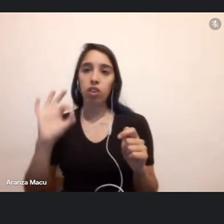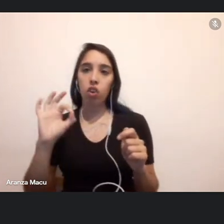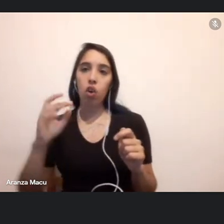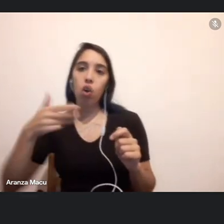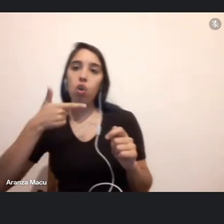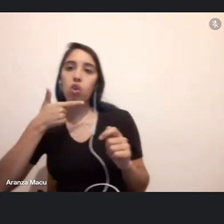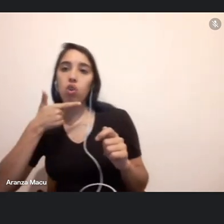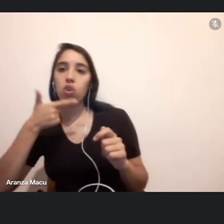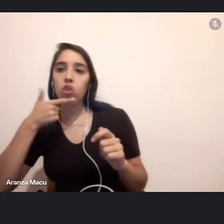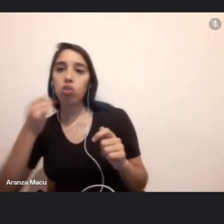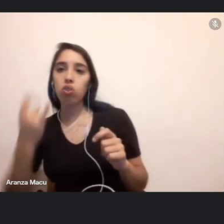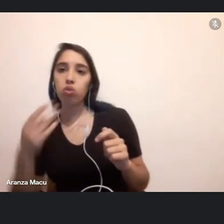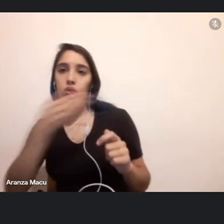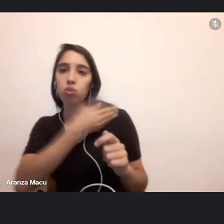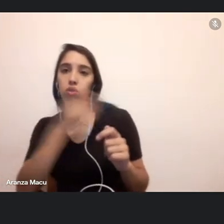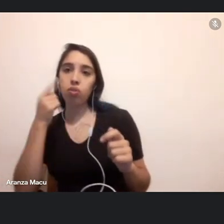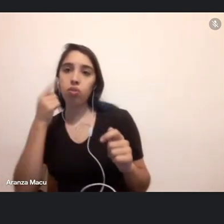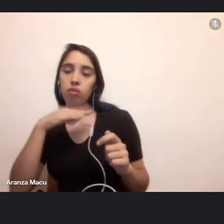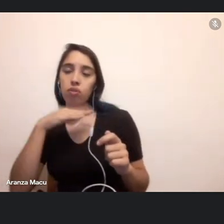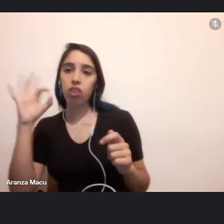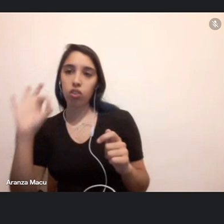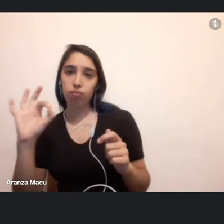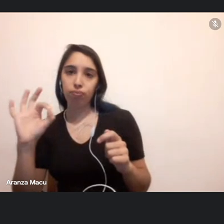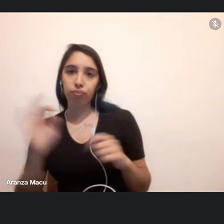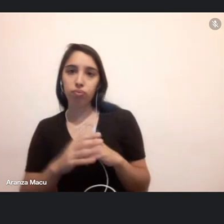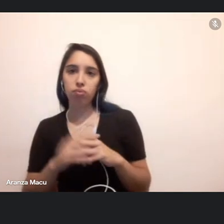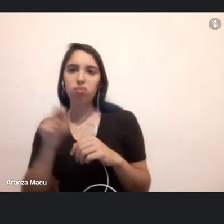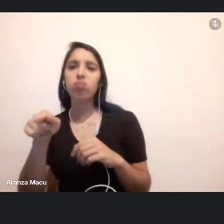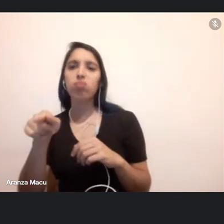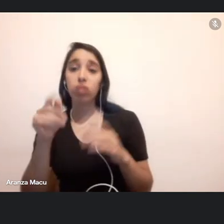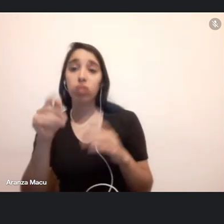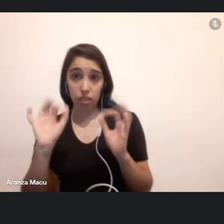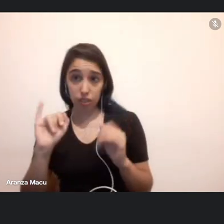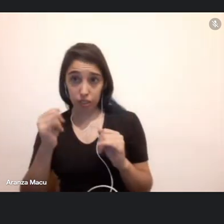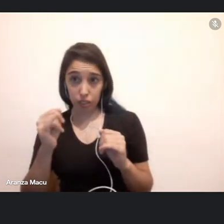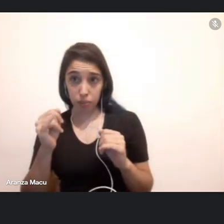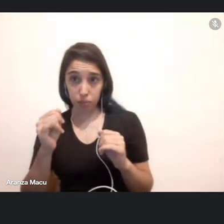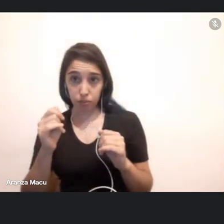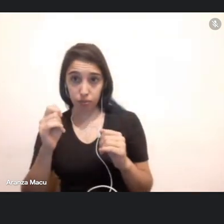Sí, profe. Bueno, podemos ir corrigiendo entonces.